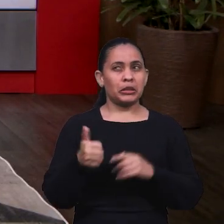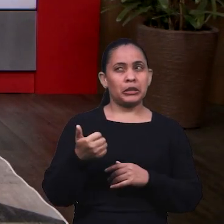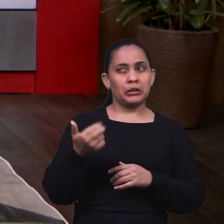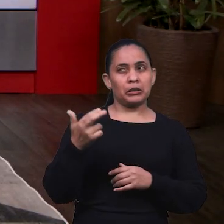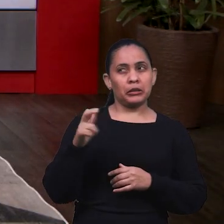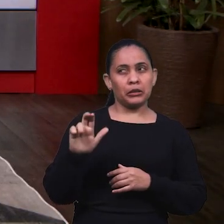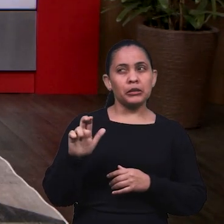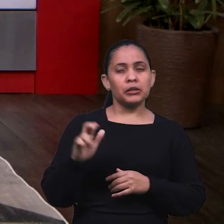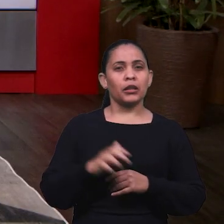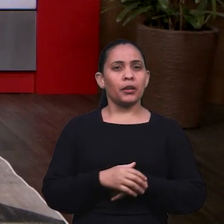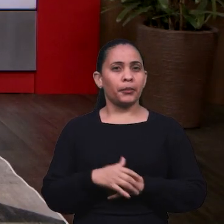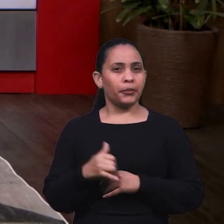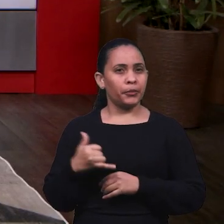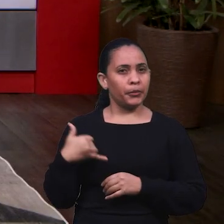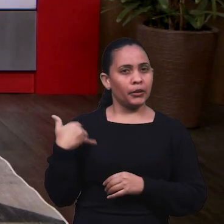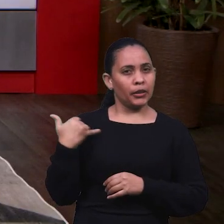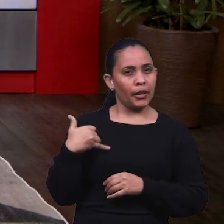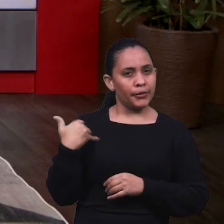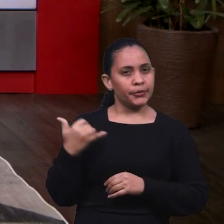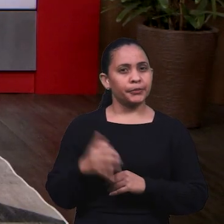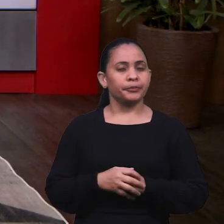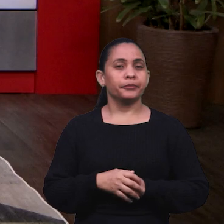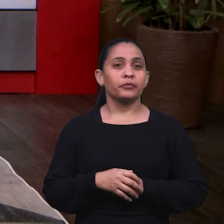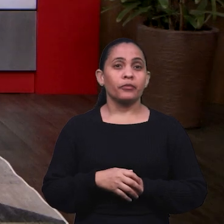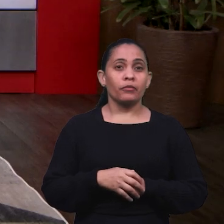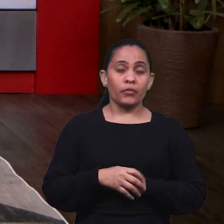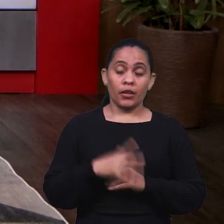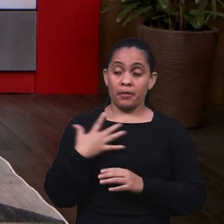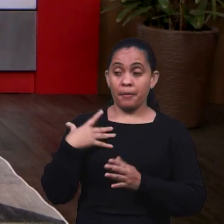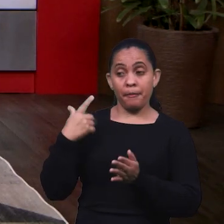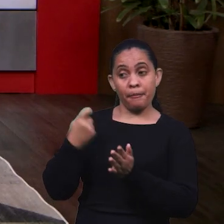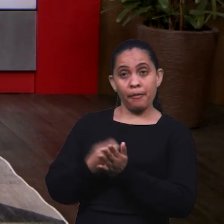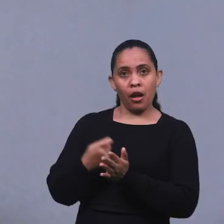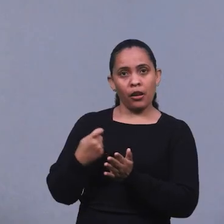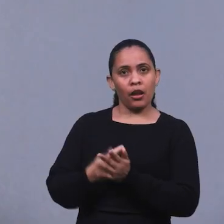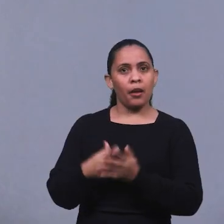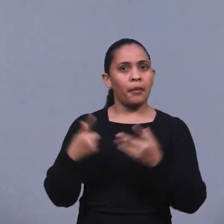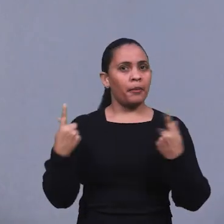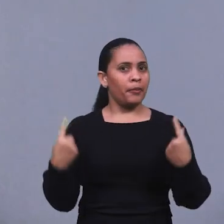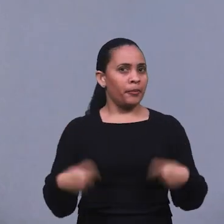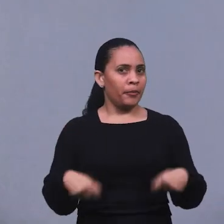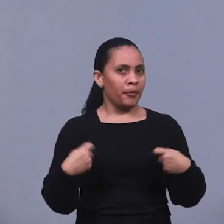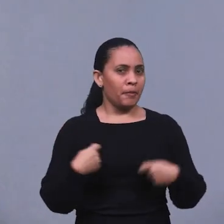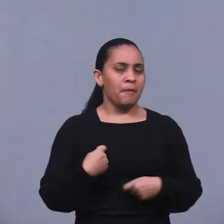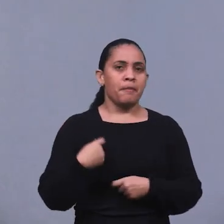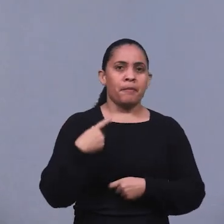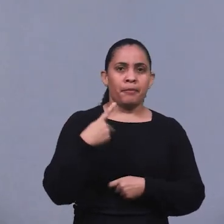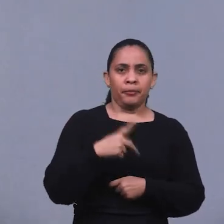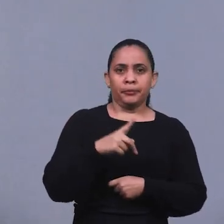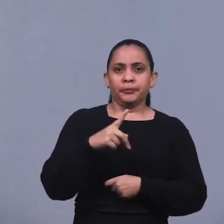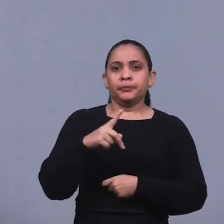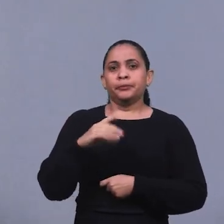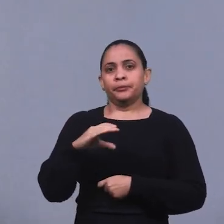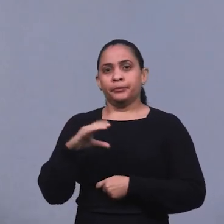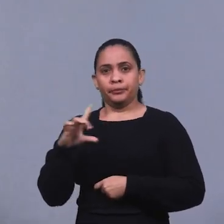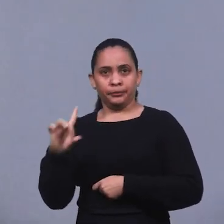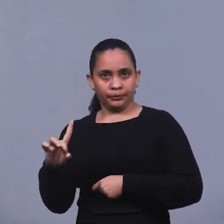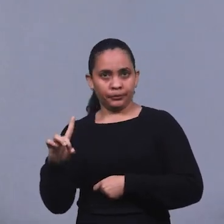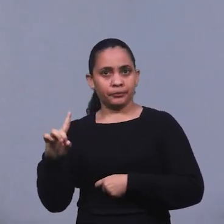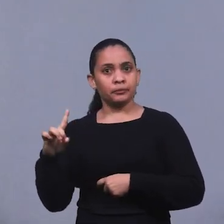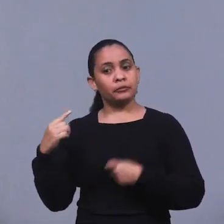vamos montar uma aposentadoria por idade. Ok, Os 15 anos de contribuição tem que ser como PCD, como surda,